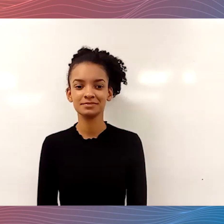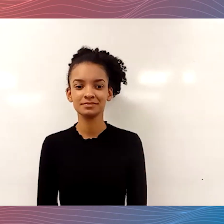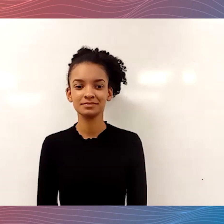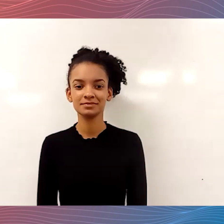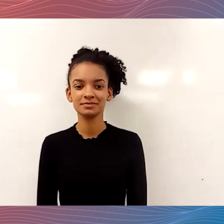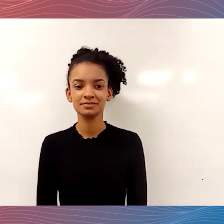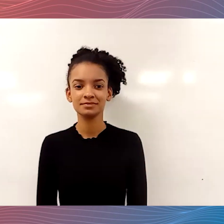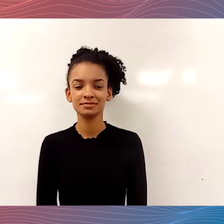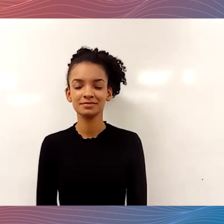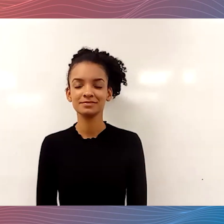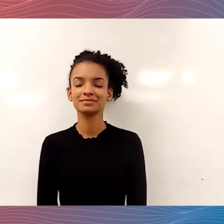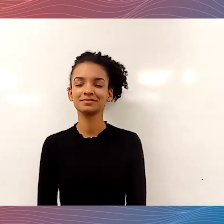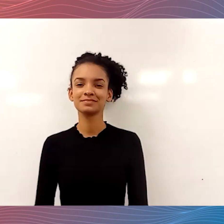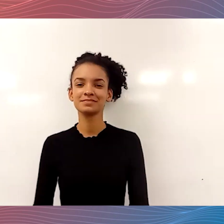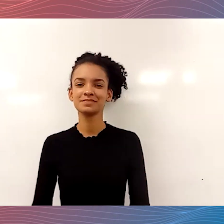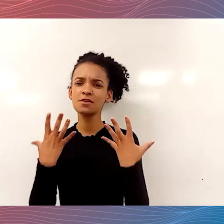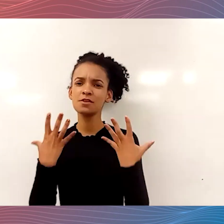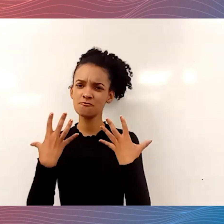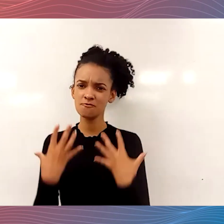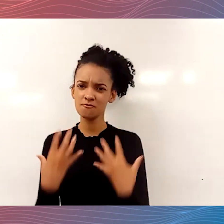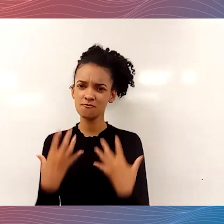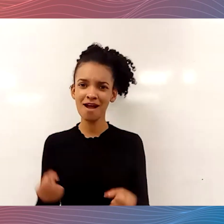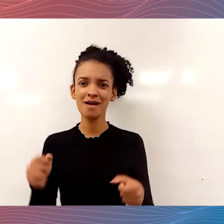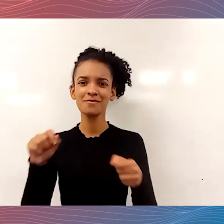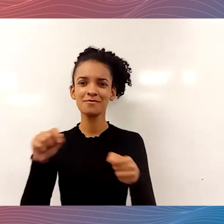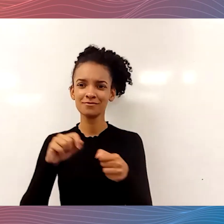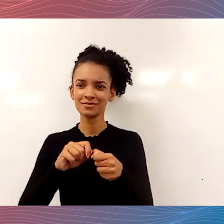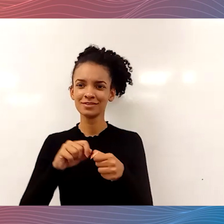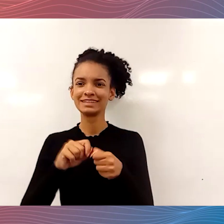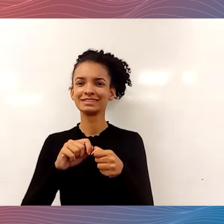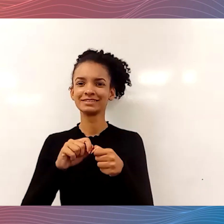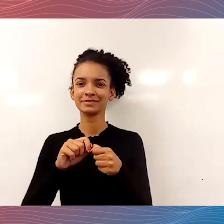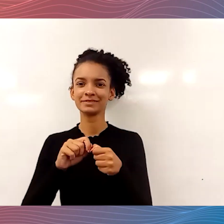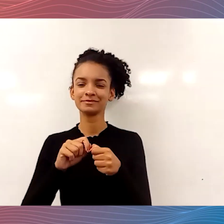Vamos montar um time para trazer o Senhor de volta?